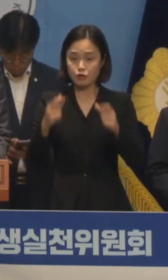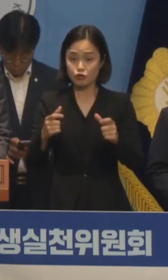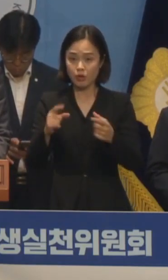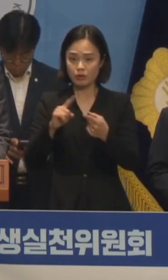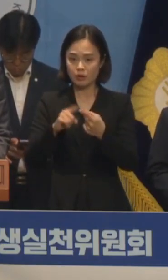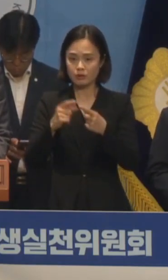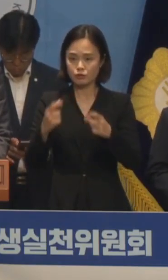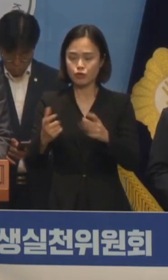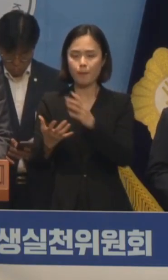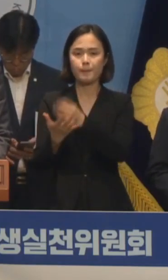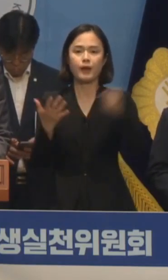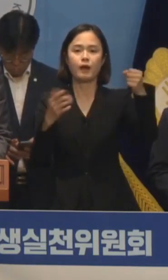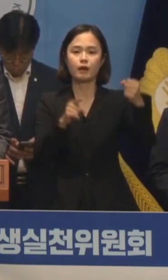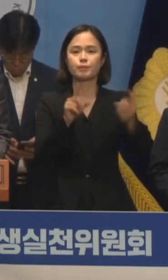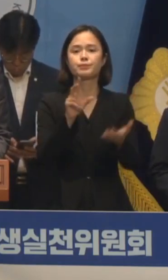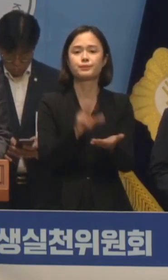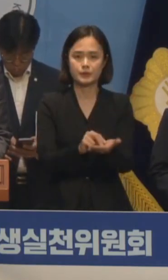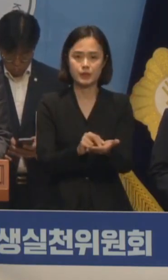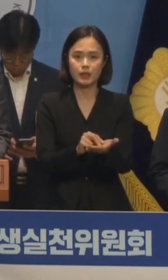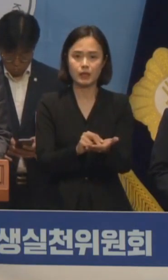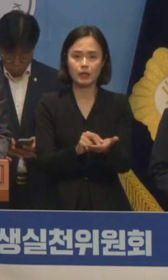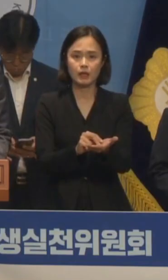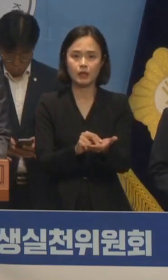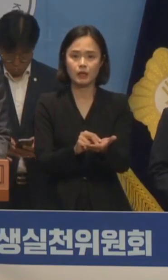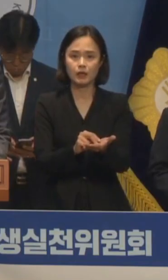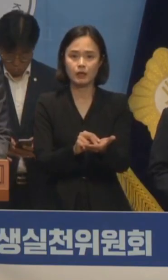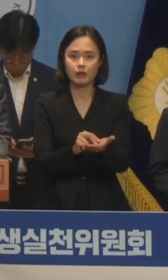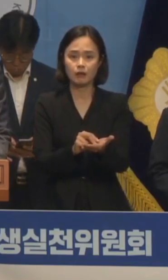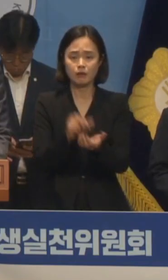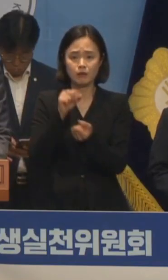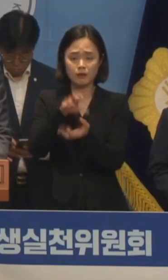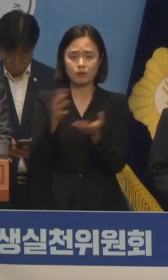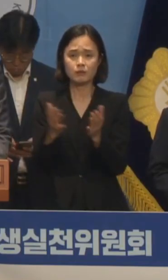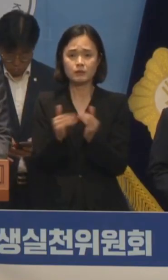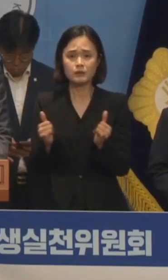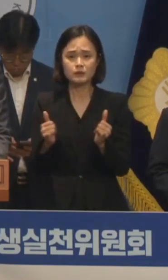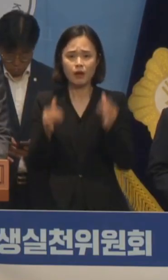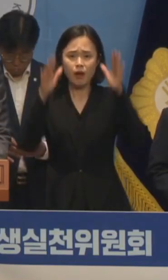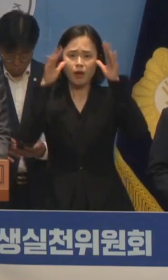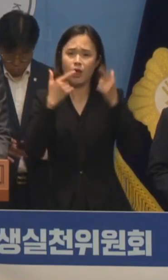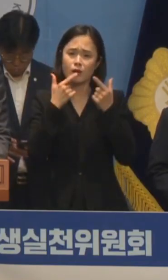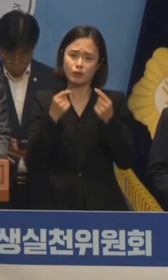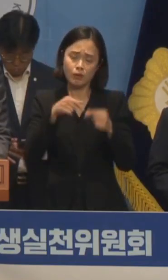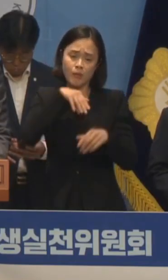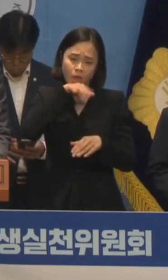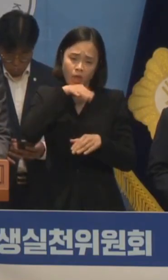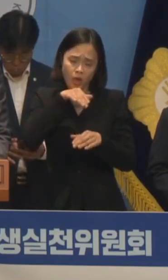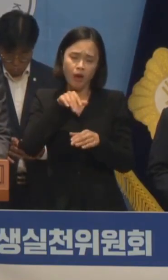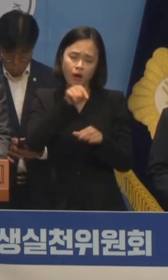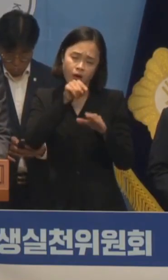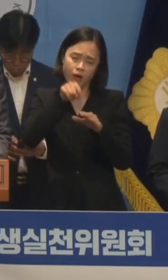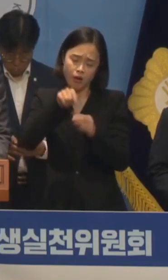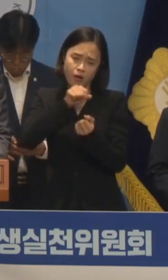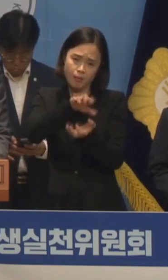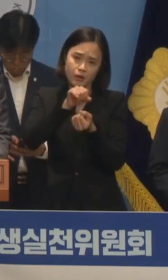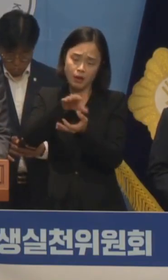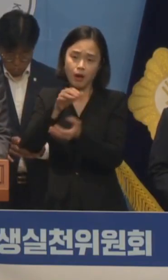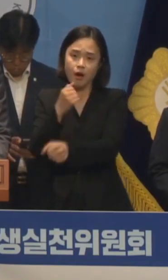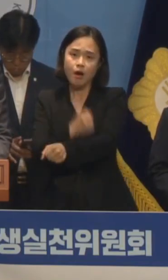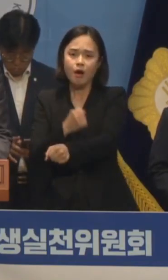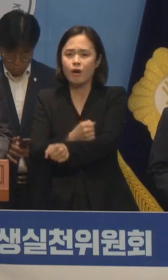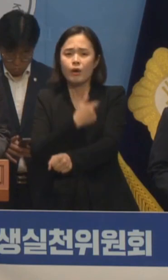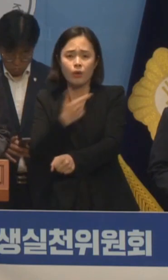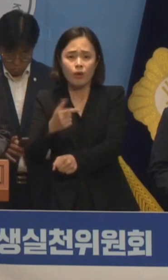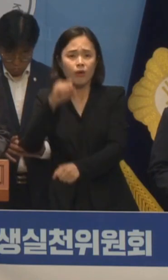그게 이제 어느 언론에서 택배 기사들이 개처럼 뛰어다니면서 배달을 하고 있다라고 표현을 할 정도로 이제 새벽